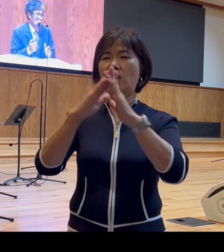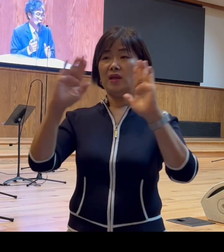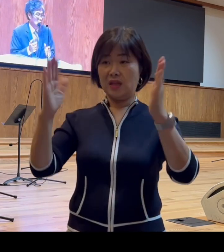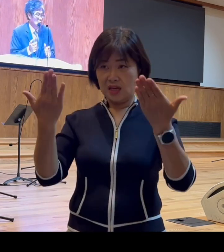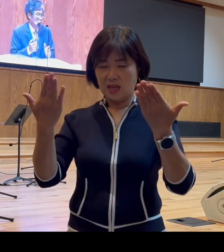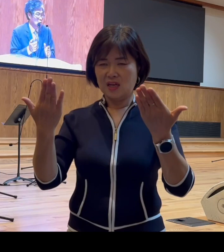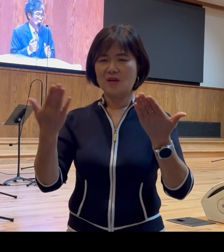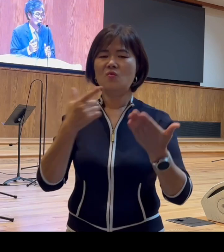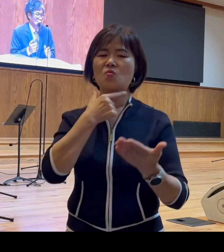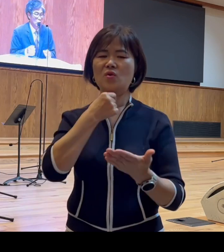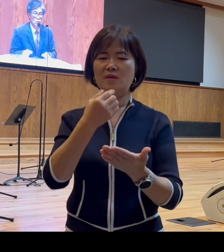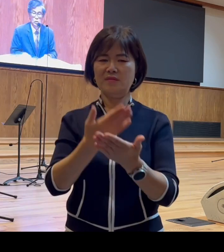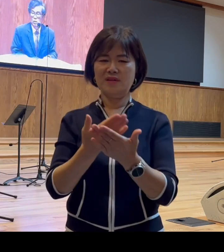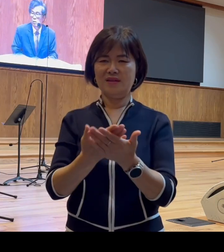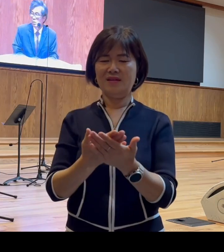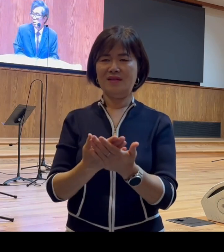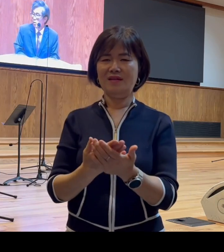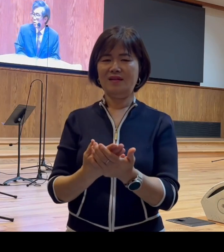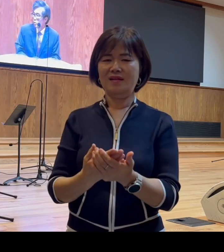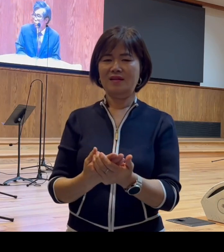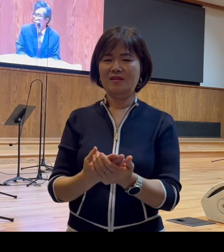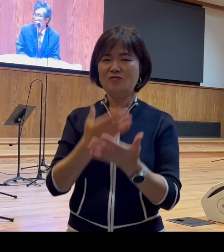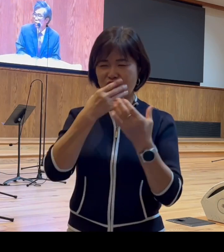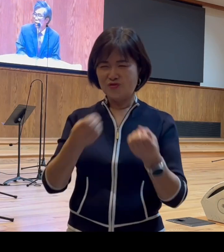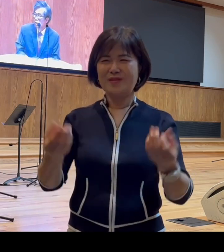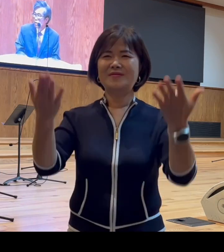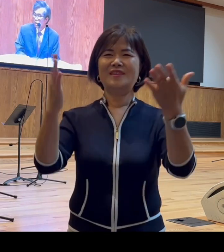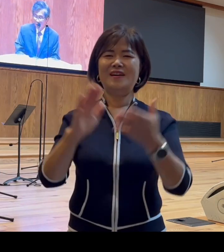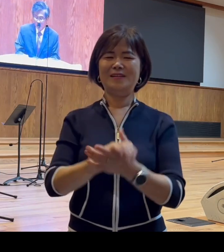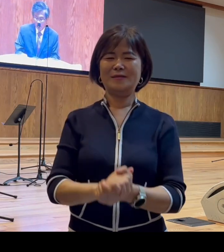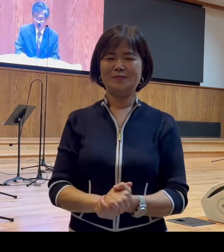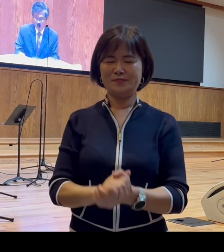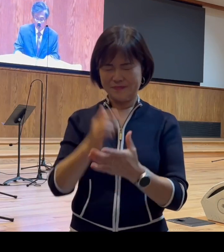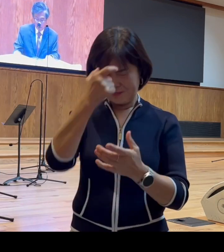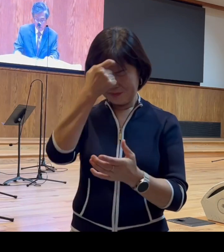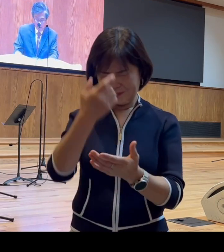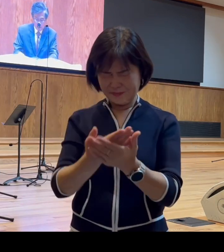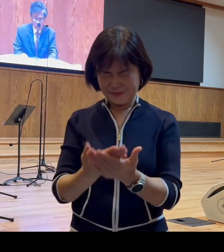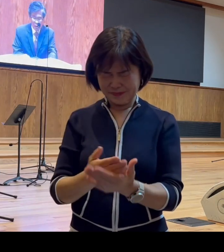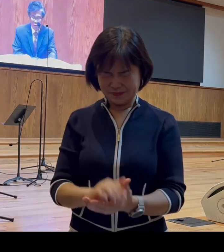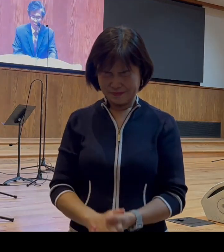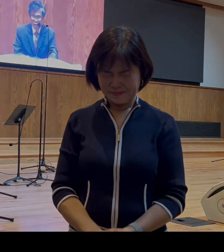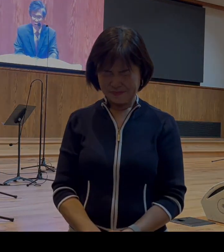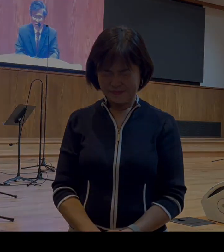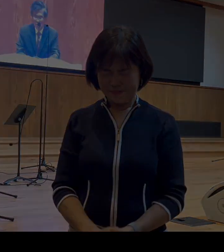작용하는 역할하는 그런 교회가 되시기를 축원합니다. 기도하겠습니다.